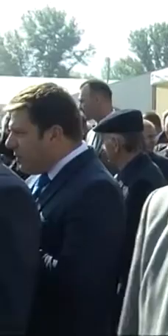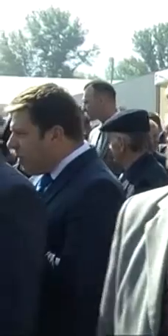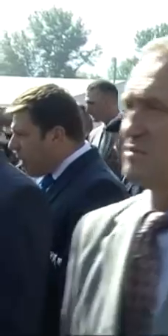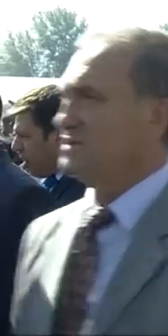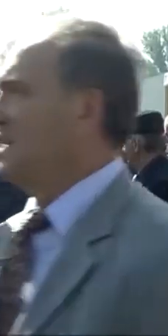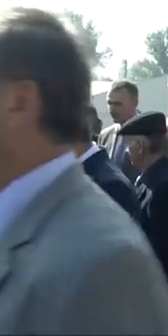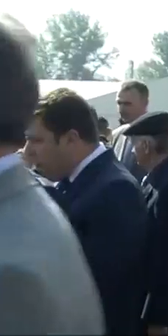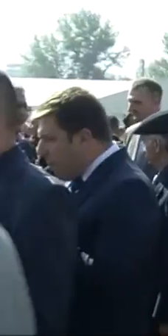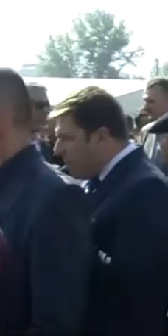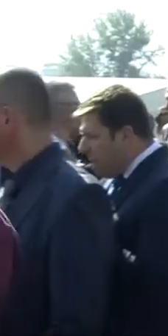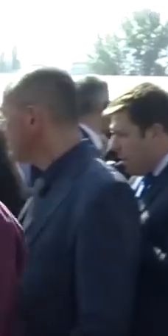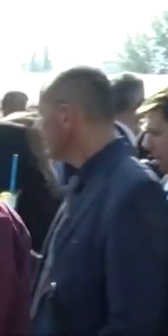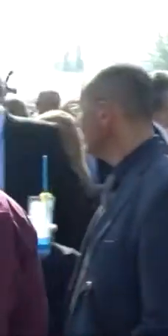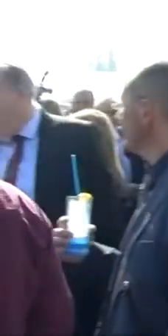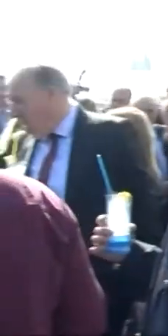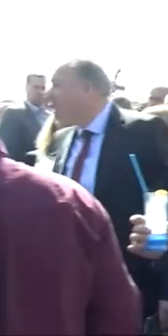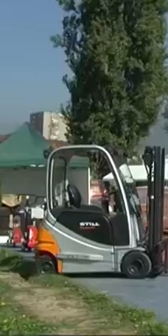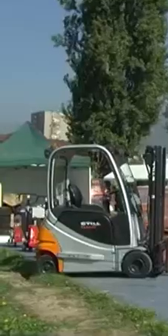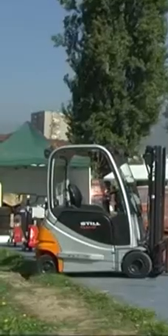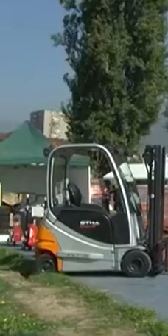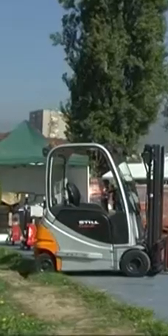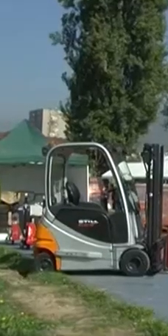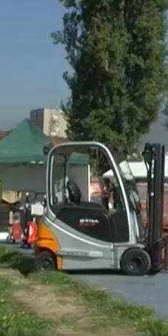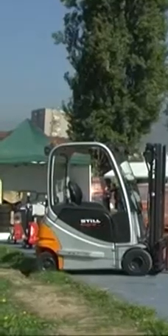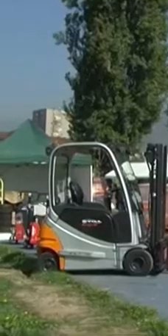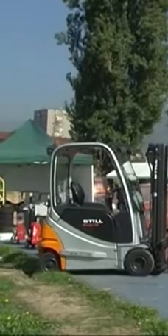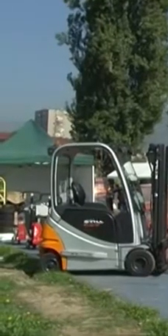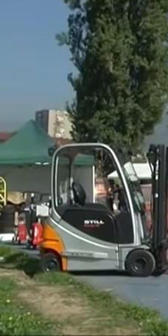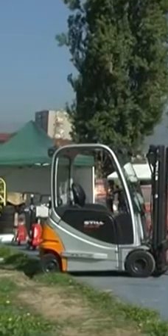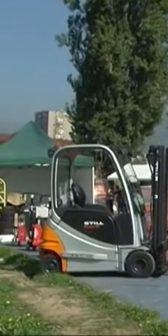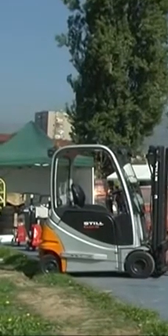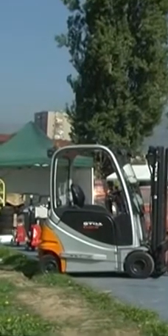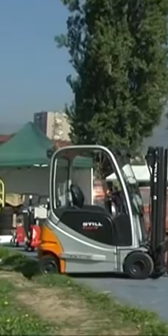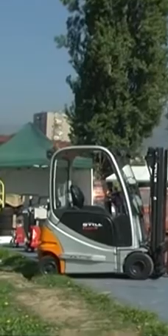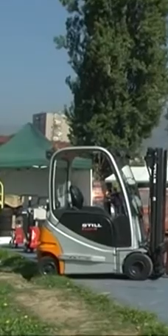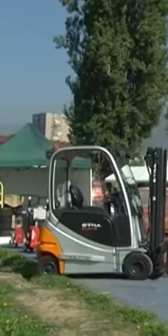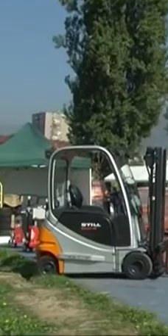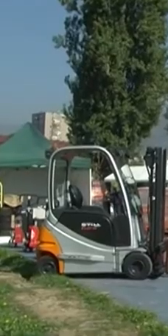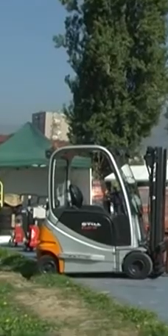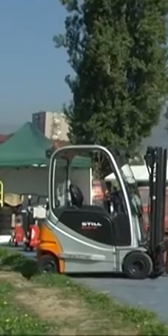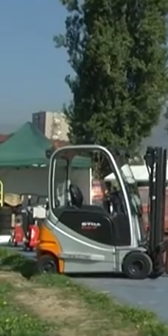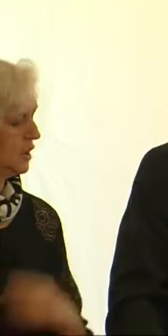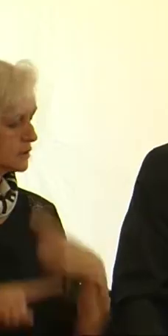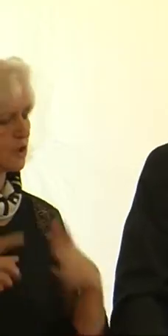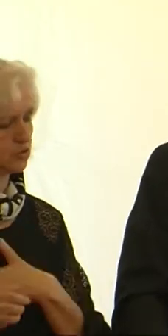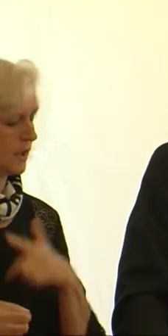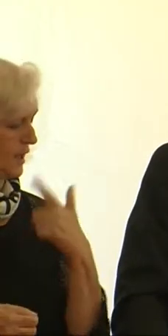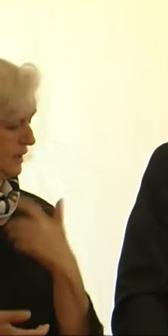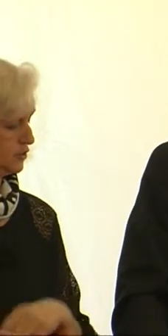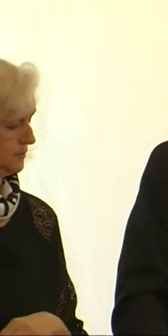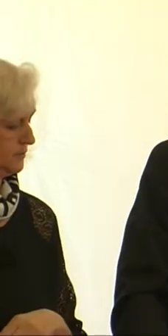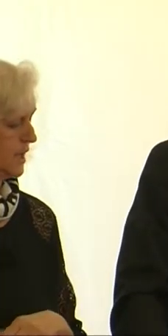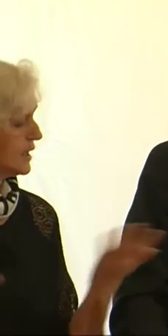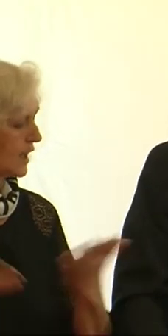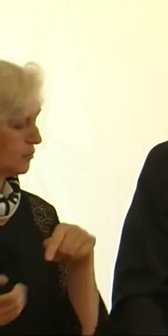da želi pratiti nove uspješne poslovne priče i pozvao sve privrednike da posjete gradsku upravu i upoznaju se sa mogućnostima grada